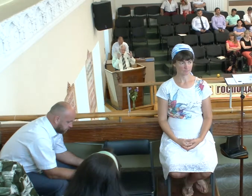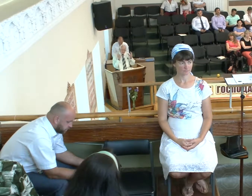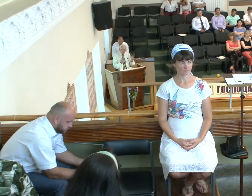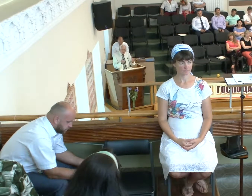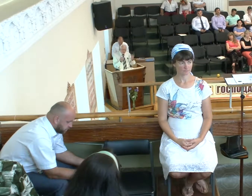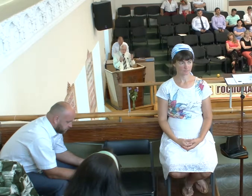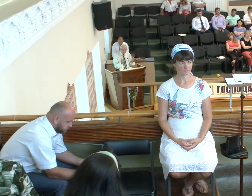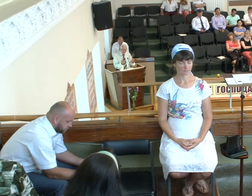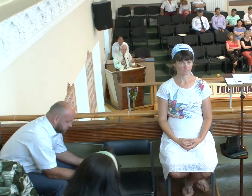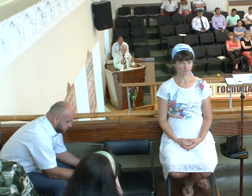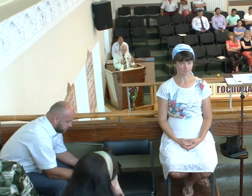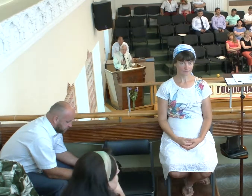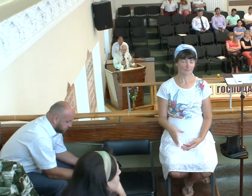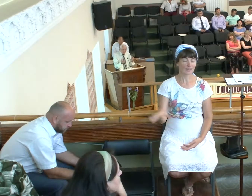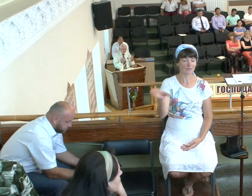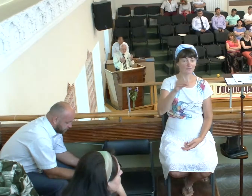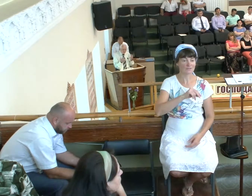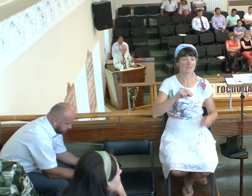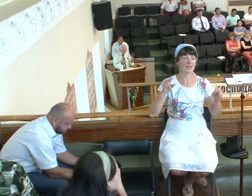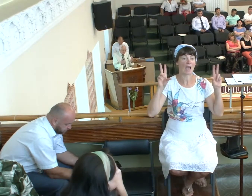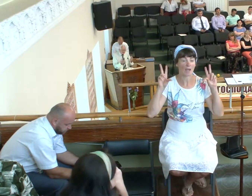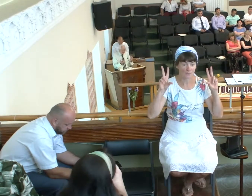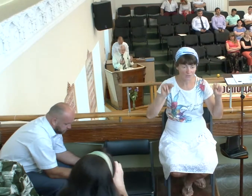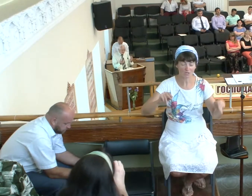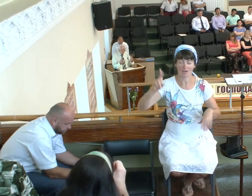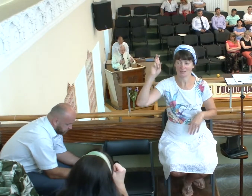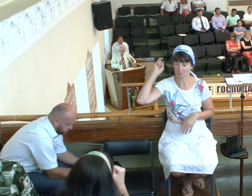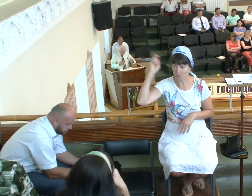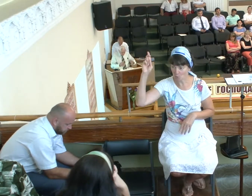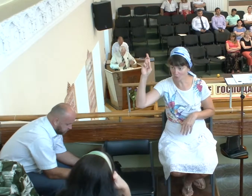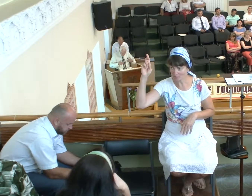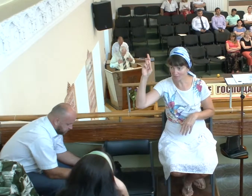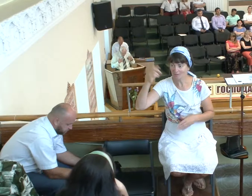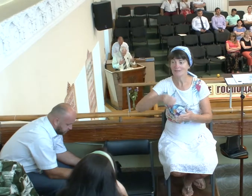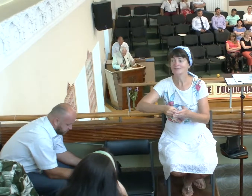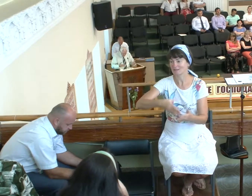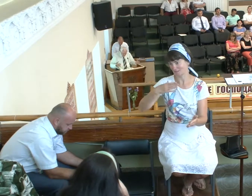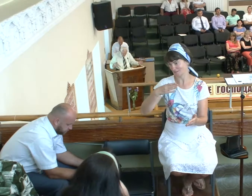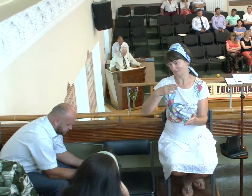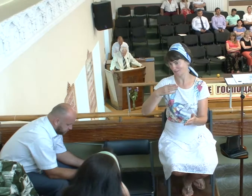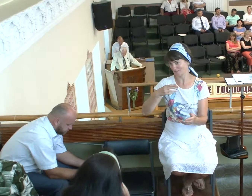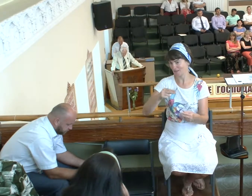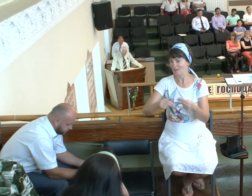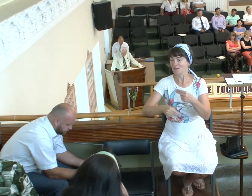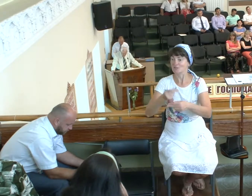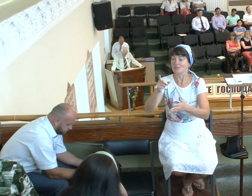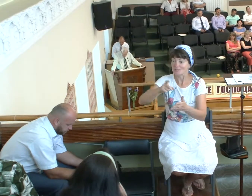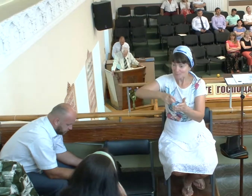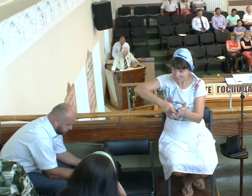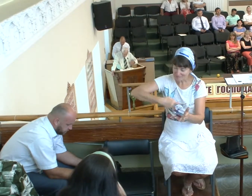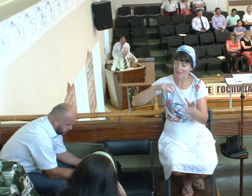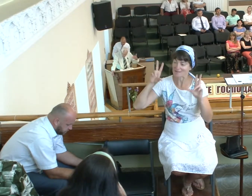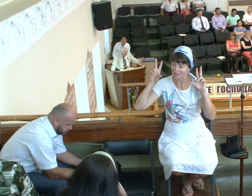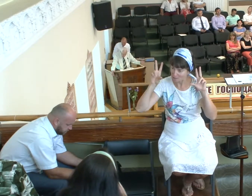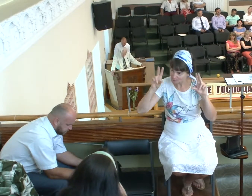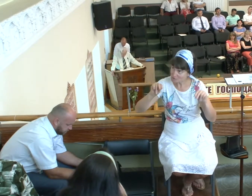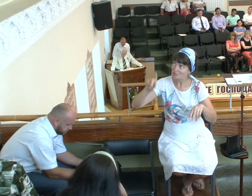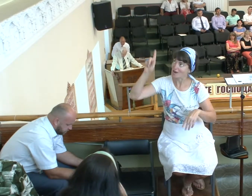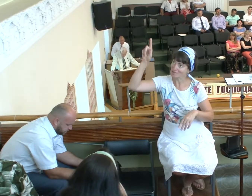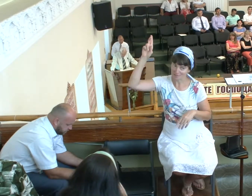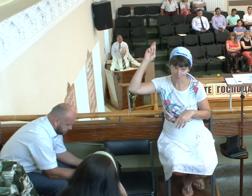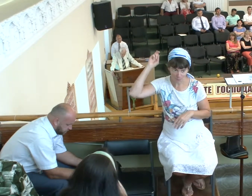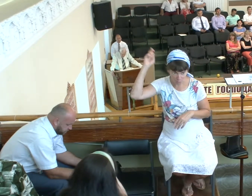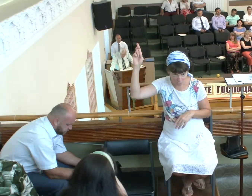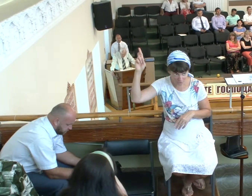Все обетования Божьи настолько драгоценны, что через познание их, через них